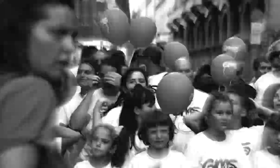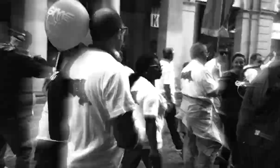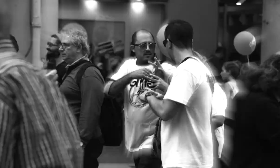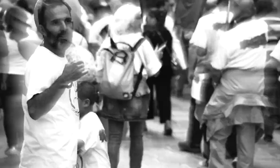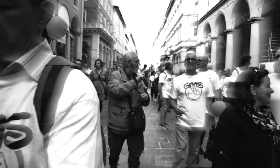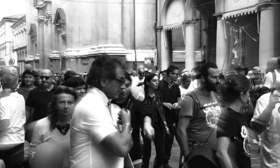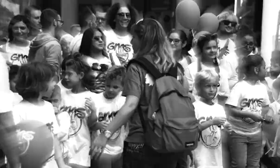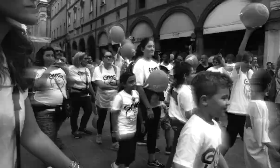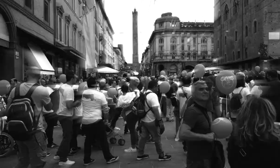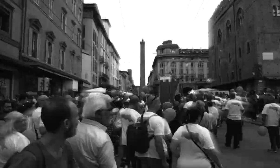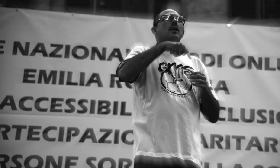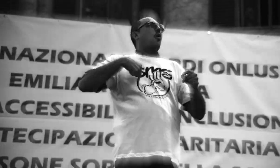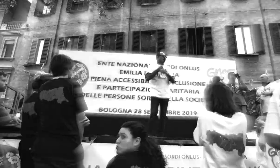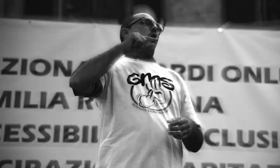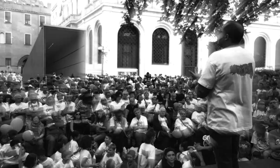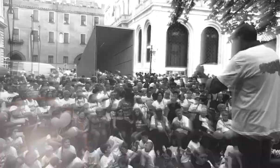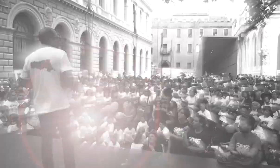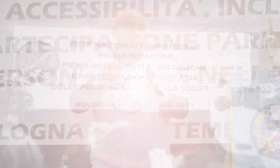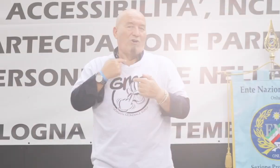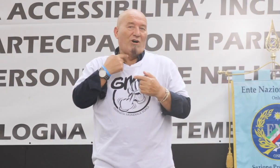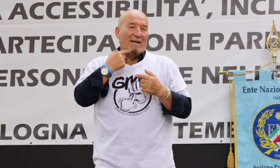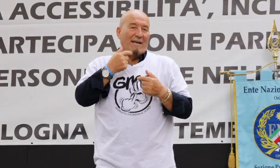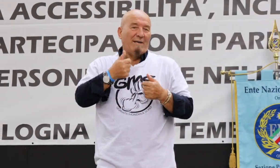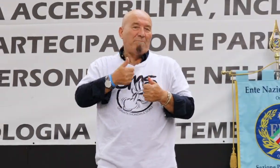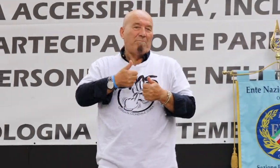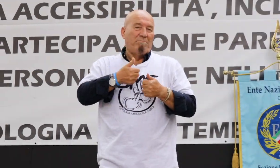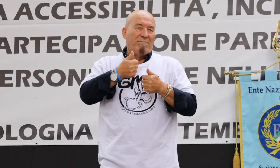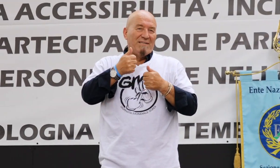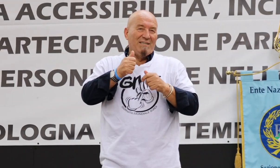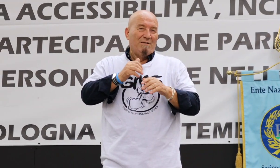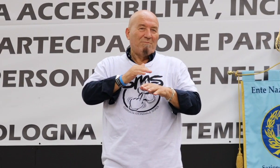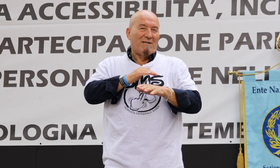Questo ultimo